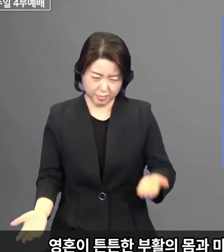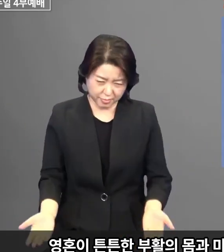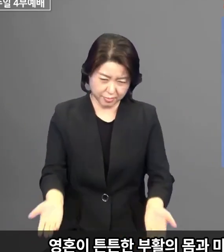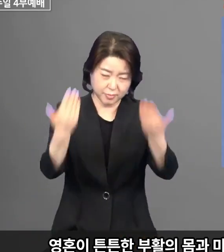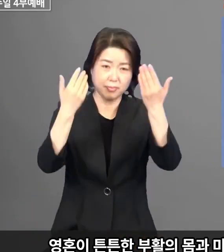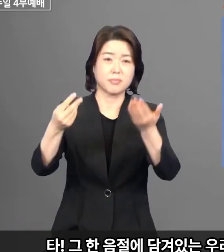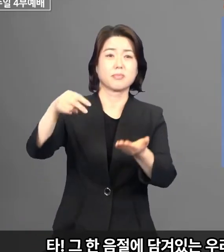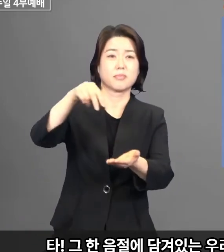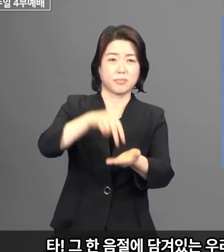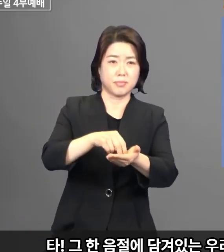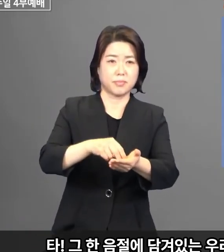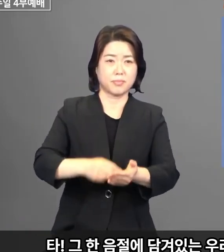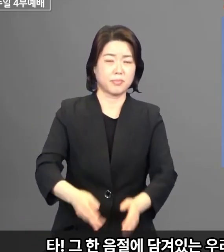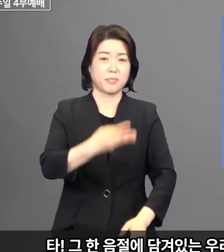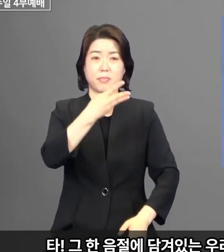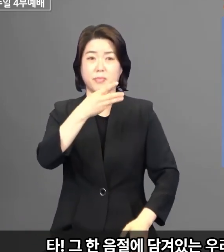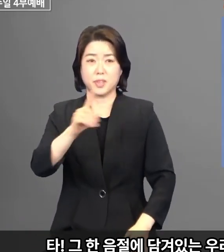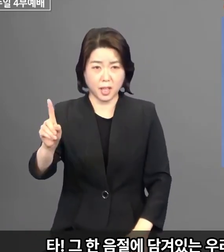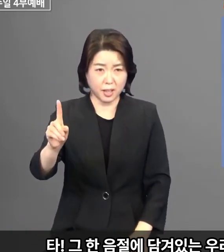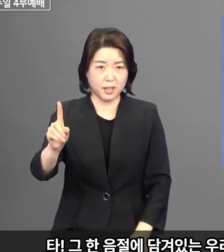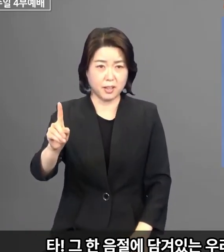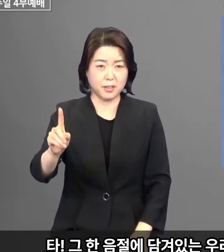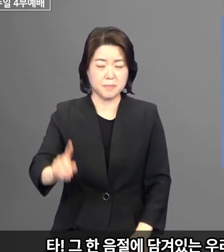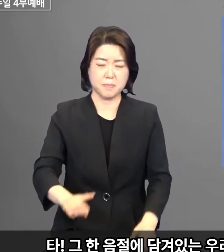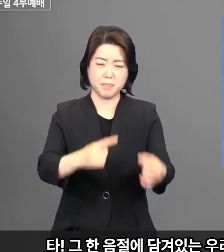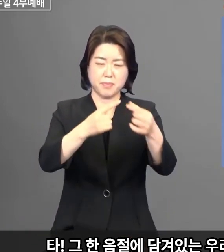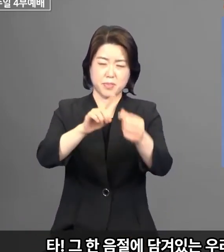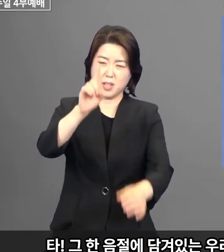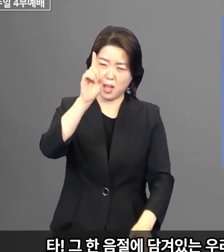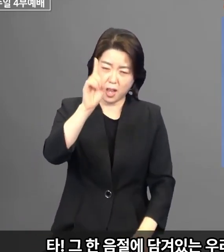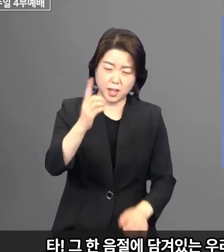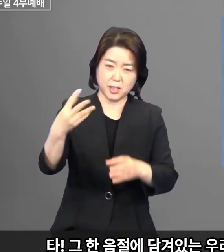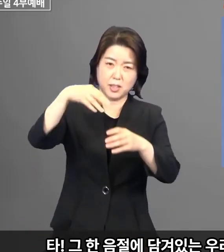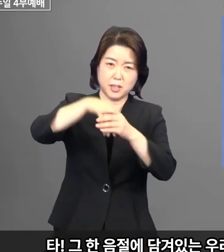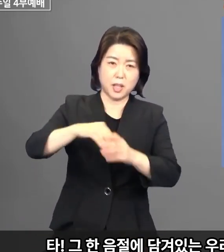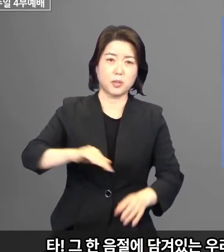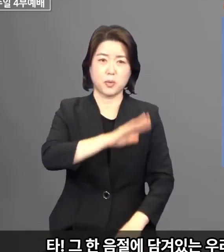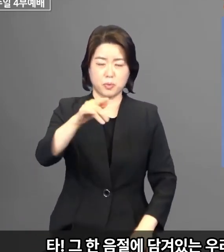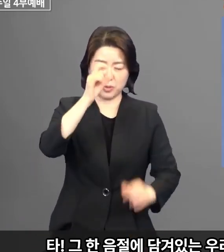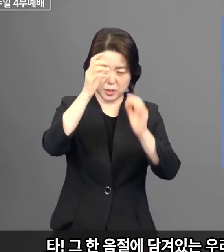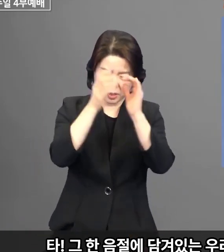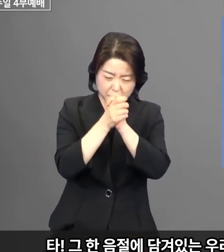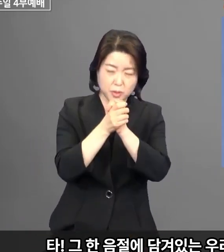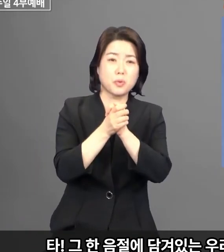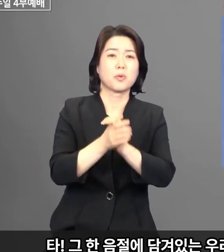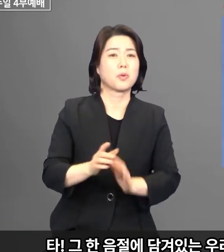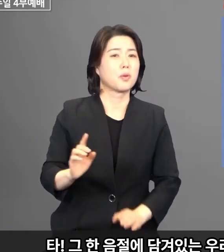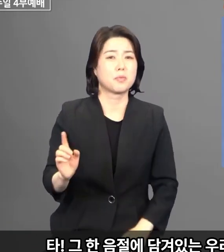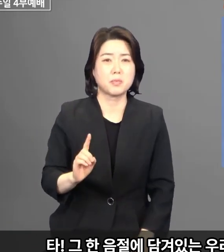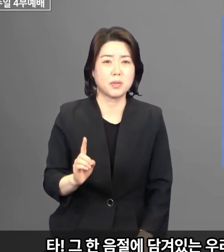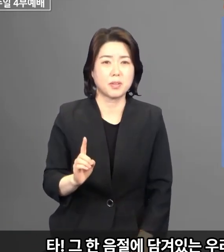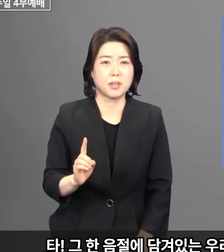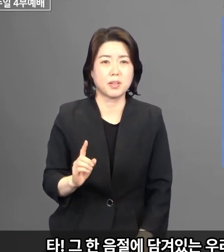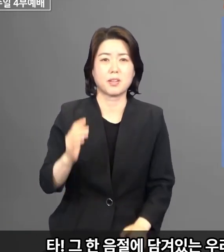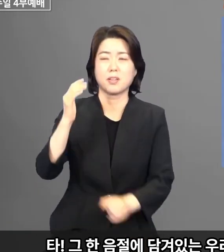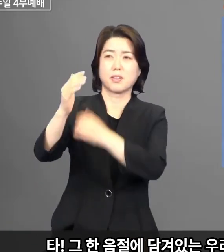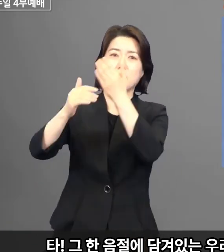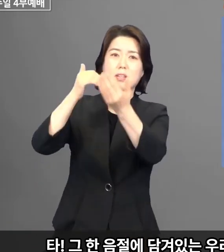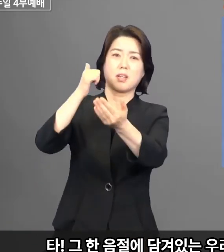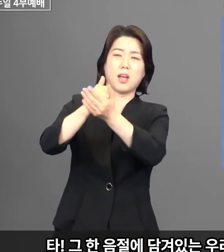것이다. 다 그 한 음절에 담겨있는 우리의 기도는